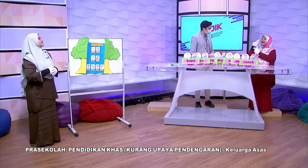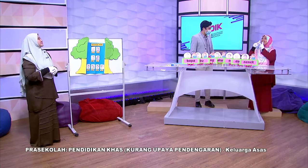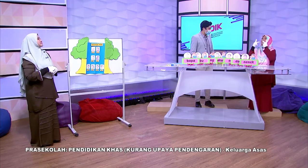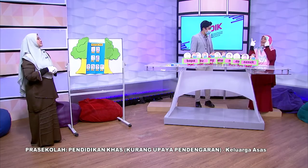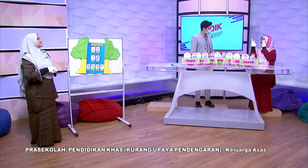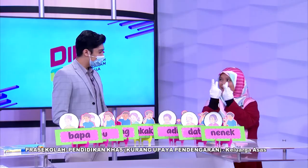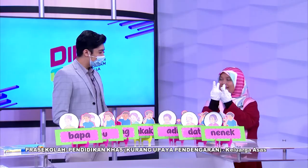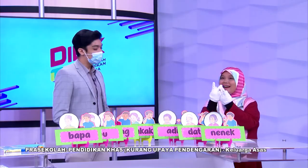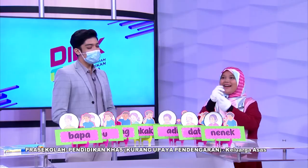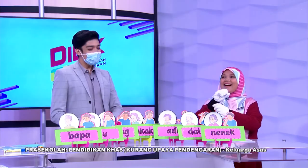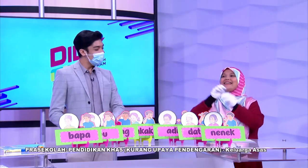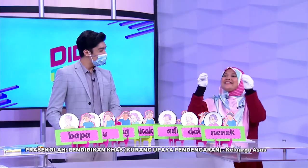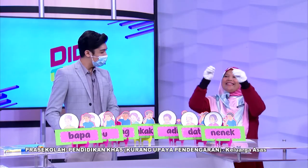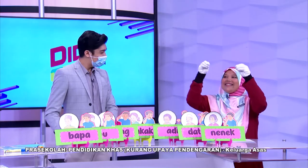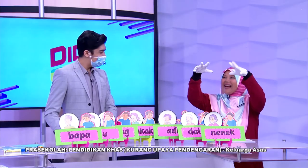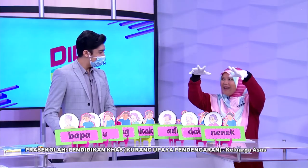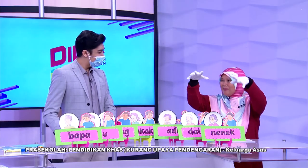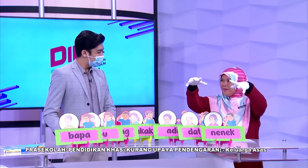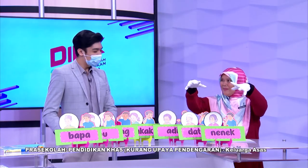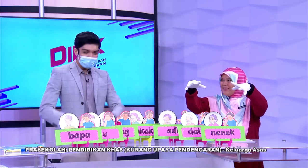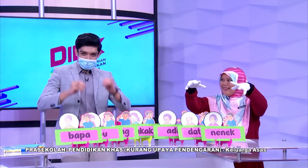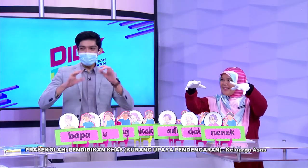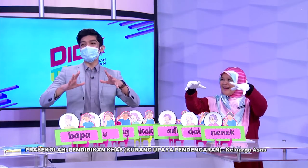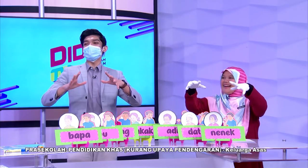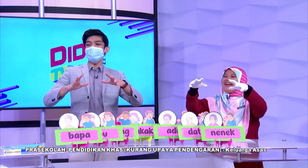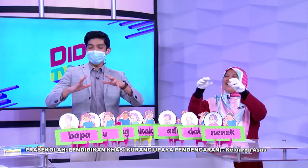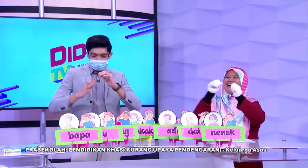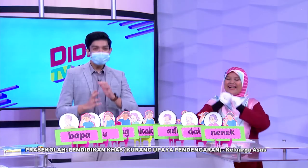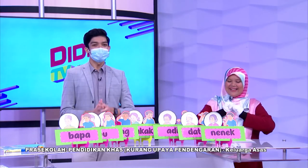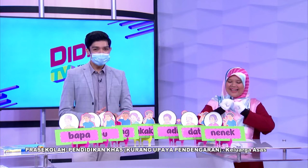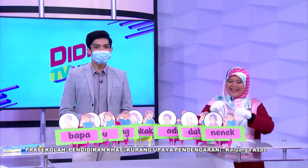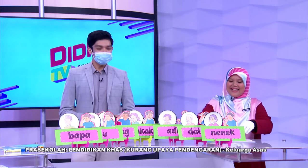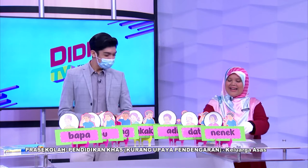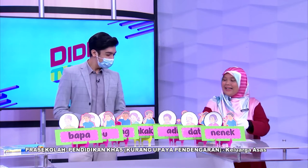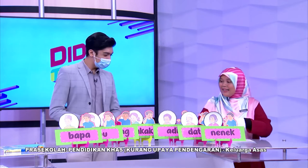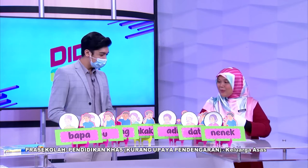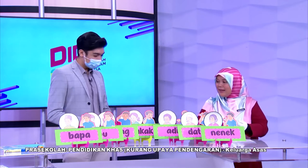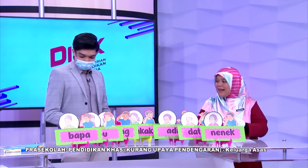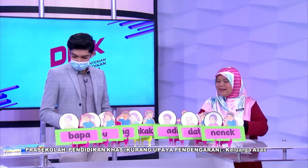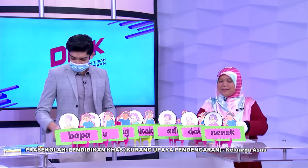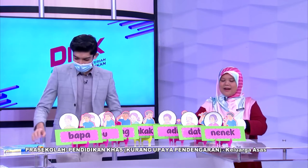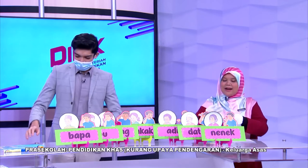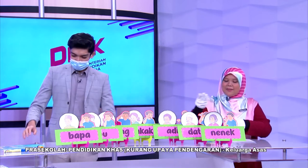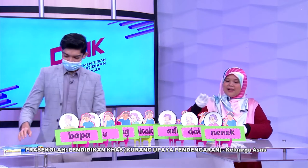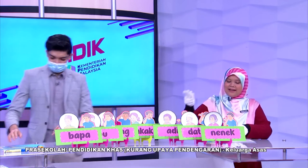keluarga yang Aji Said tuh pokok ajaib Oke kita keluarkan sabar rambahlah